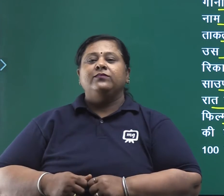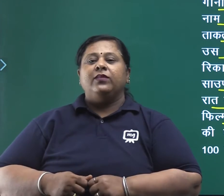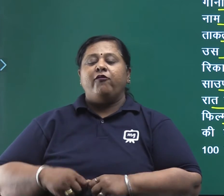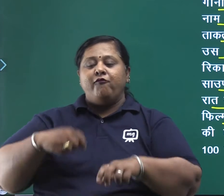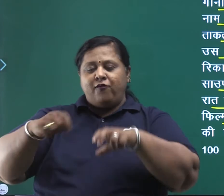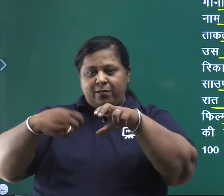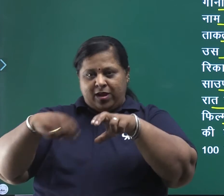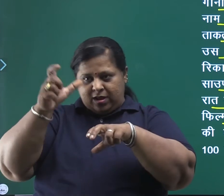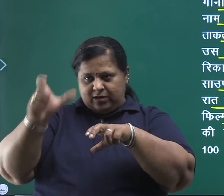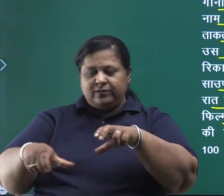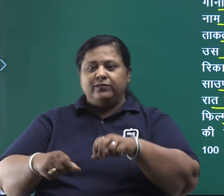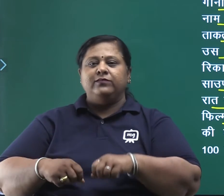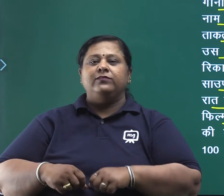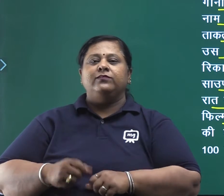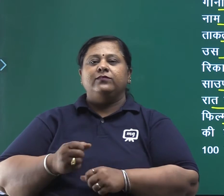फिल्मकार